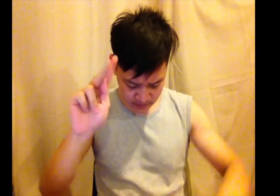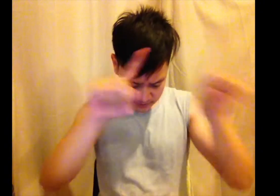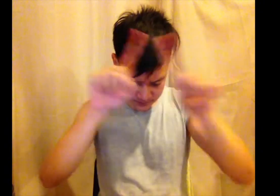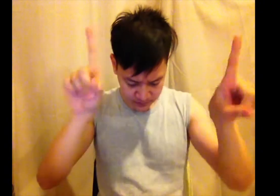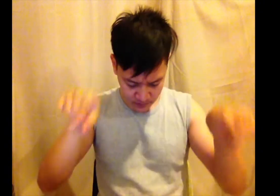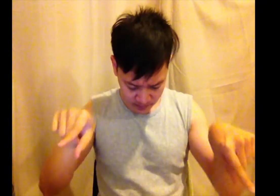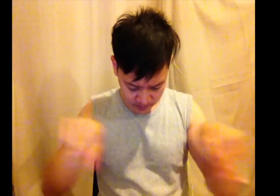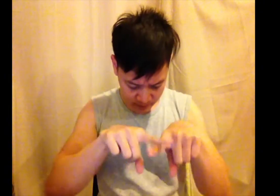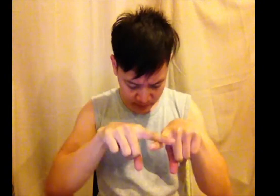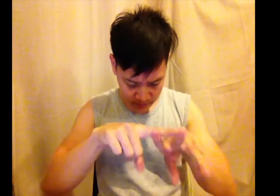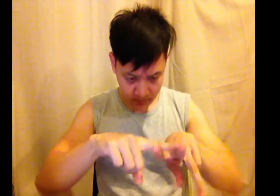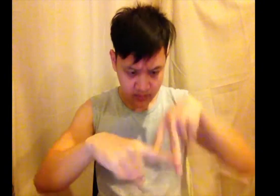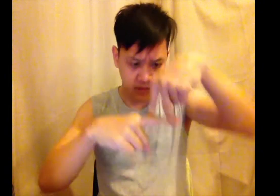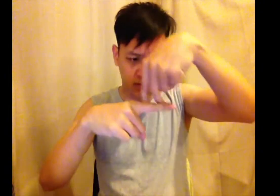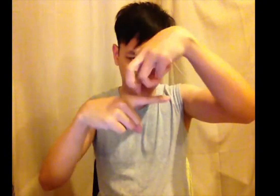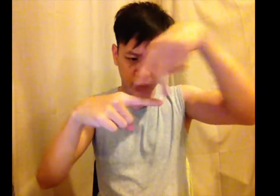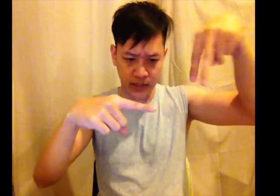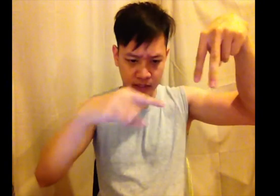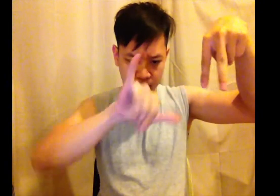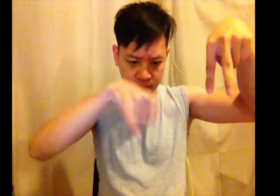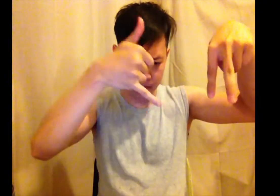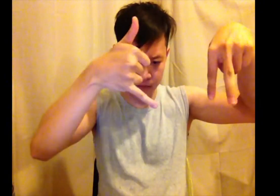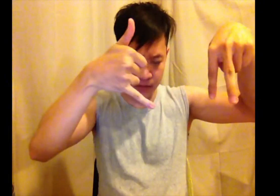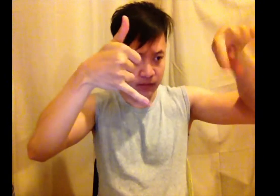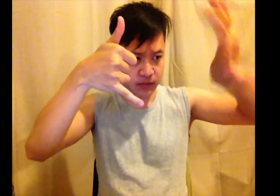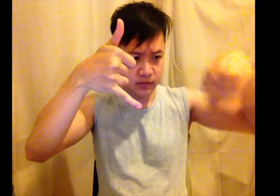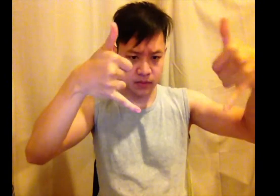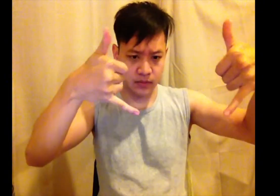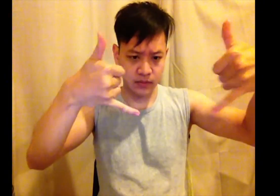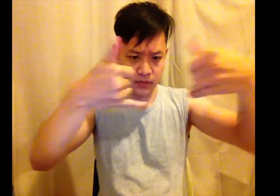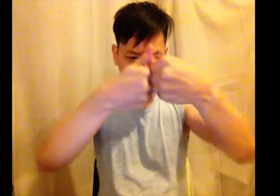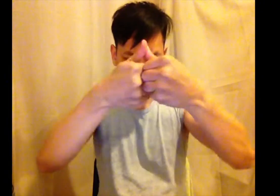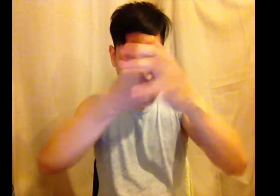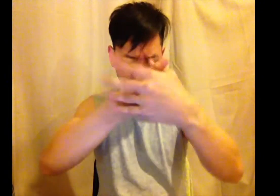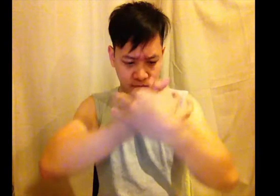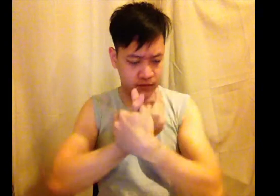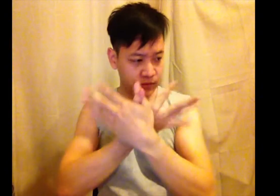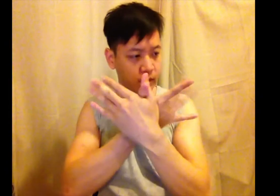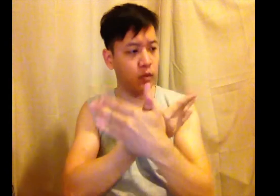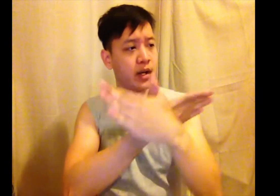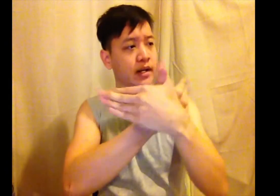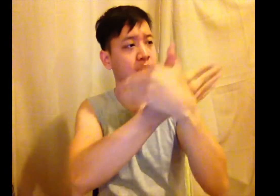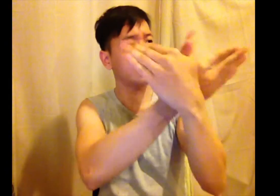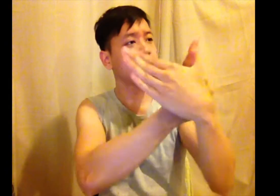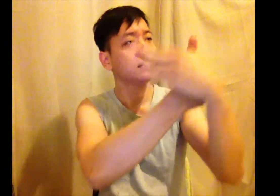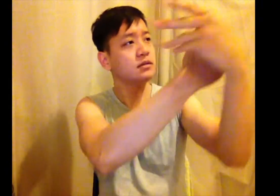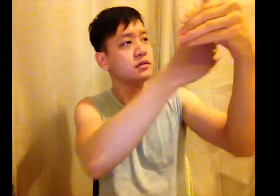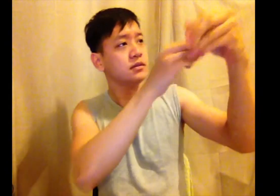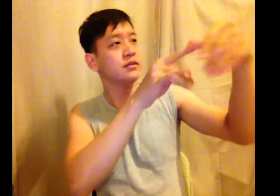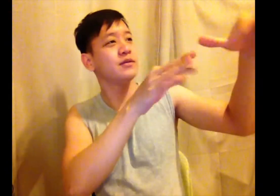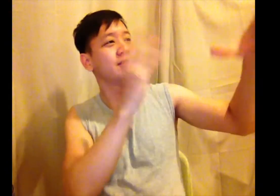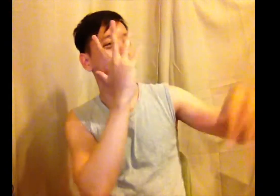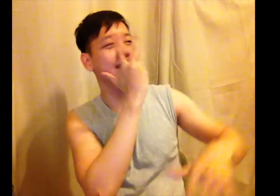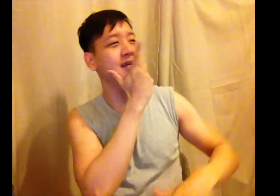เดินเธอไฟฟันอะไรเลือดที่เขานั้นขาดหายรักเป็นดังทรงสวรรค์ผมเห็นแค่ละคนนั้นสะสมแหวนแฮความรักถึงสวยงามเธ